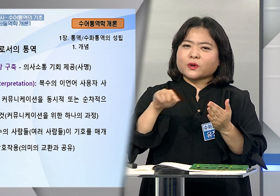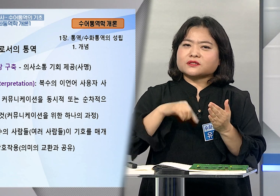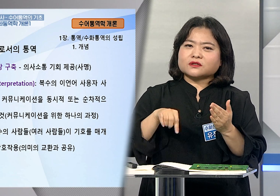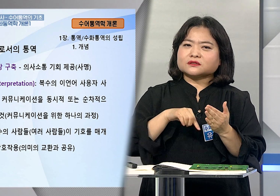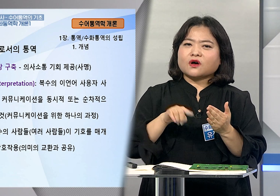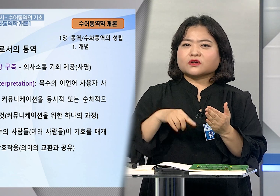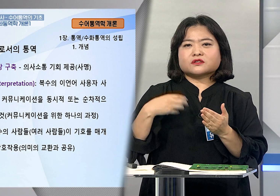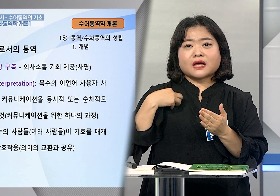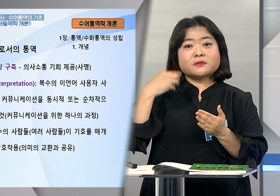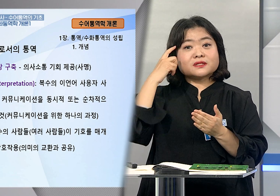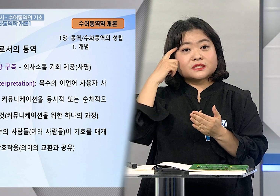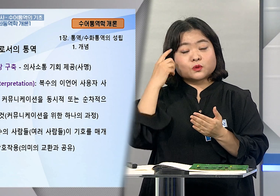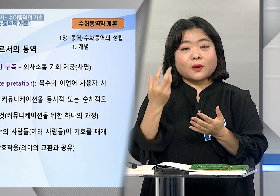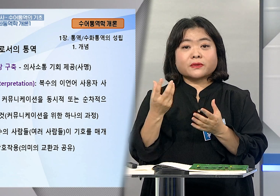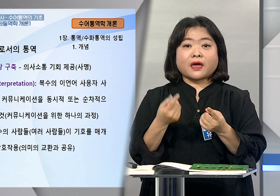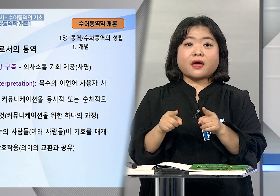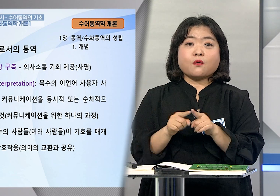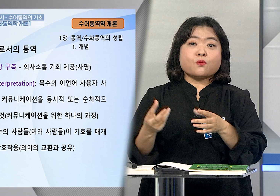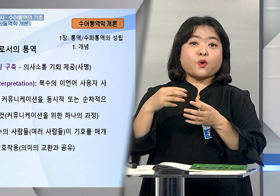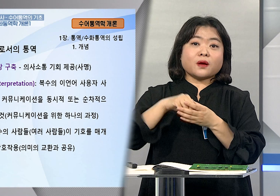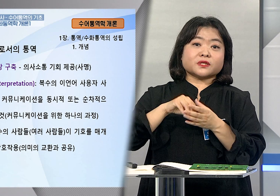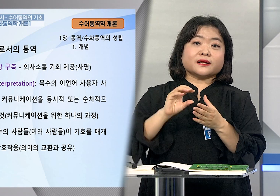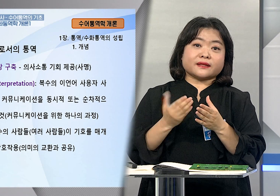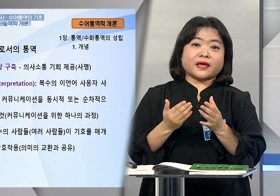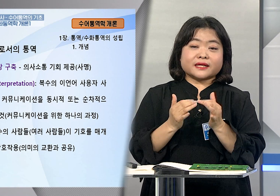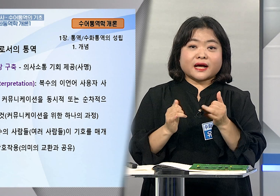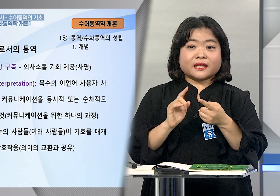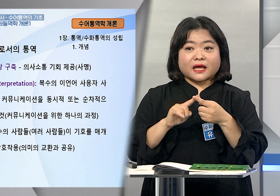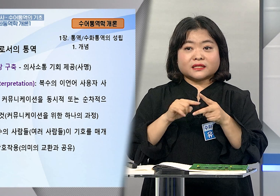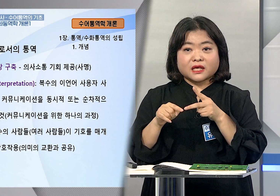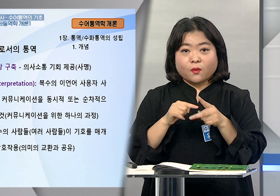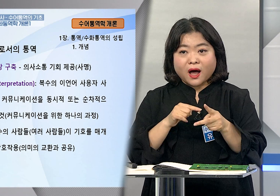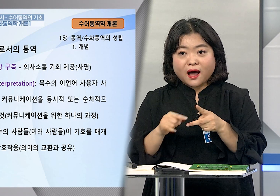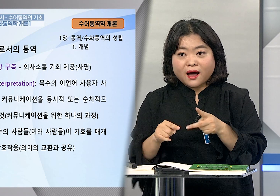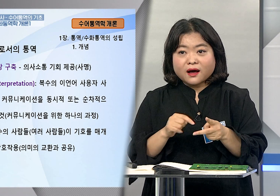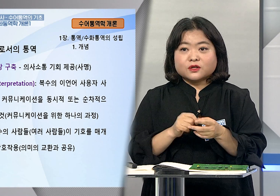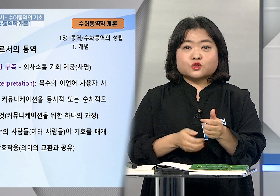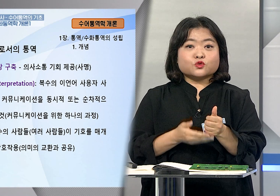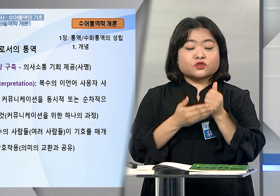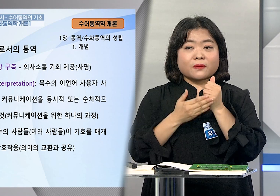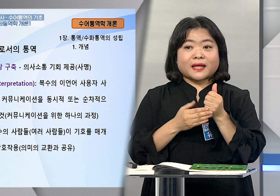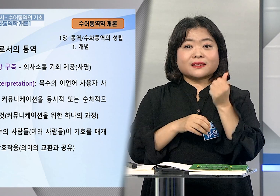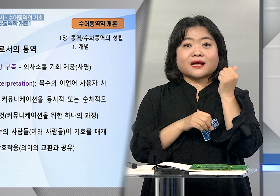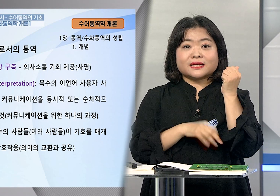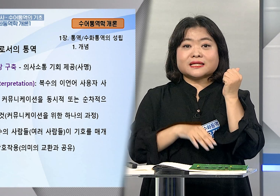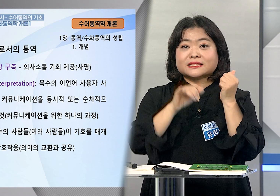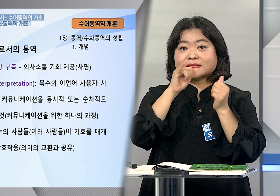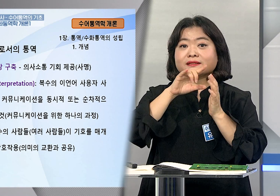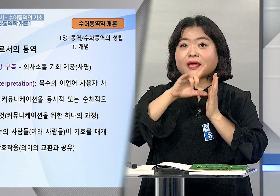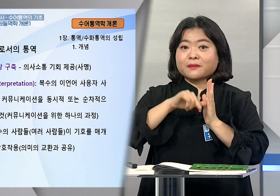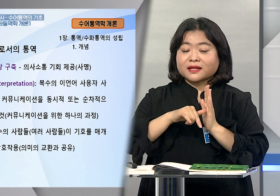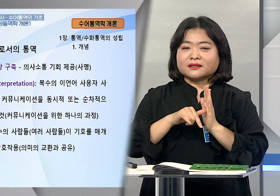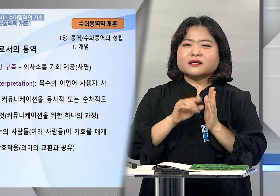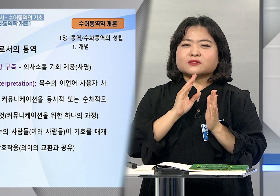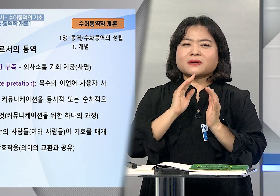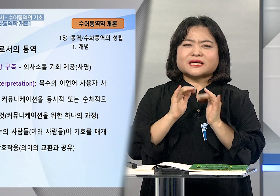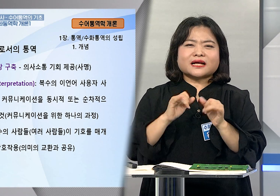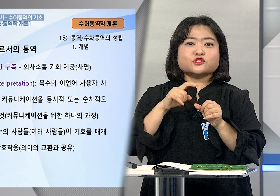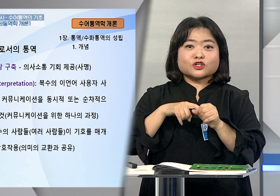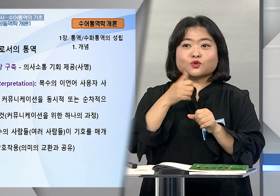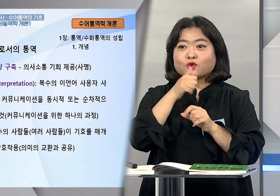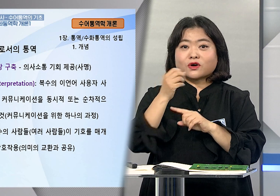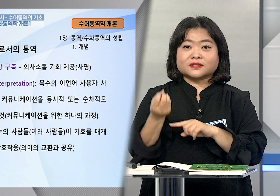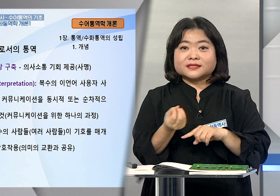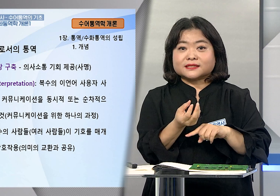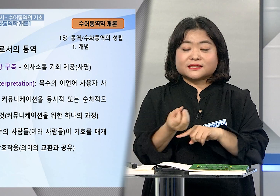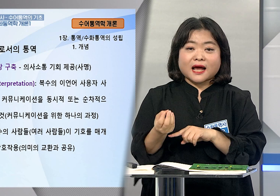그 속에서는 어떤 사명의식도 함께 포함이 될 때 인간에 대한 이해와 존중의 바탕이 있을 때만 정말